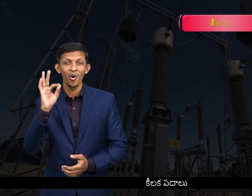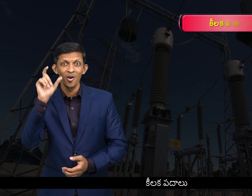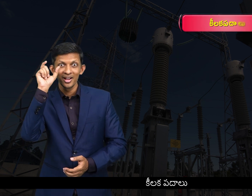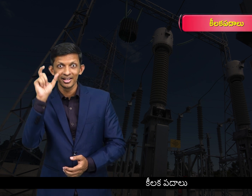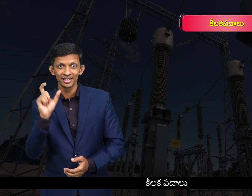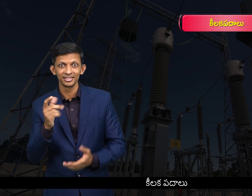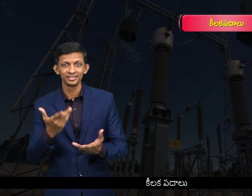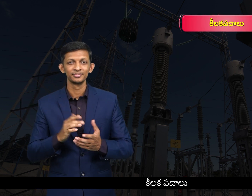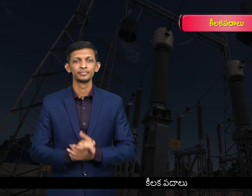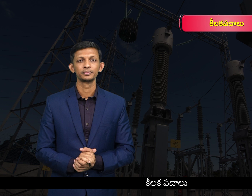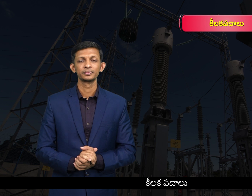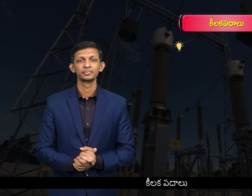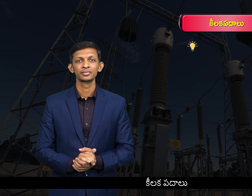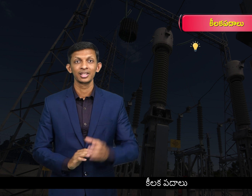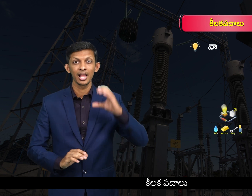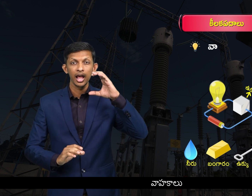కీలక పదాలు: